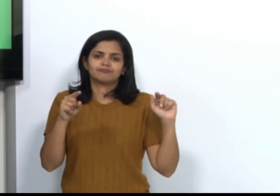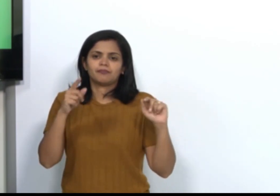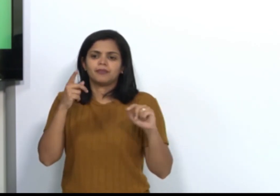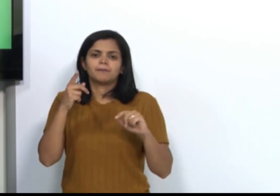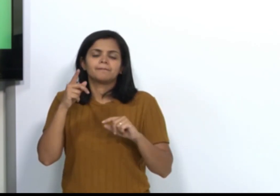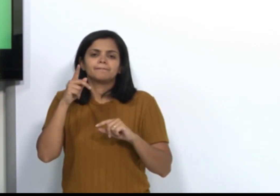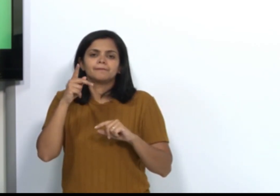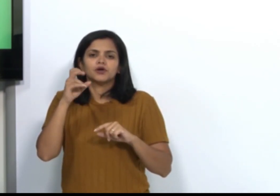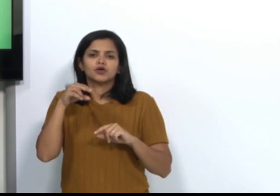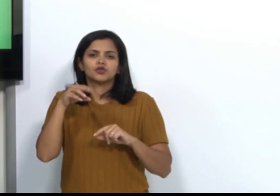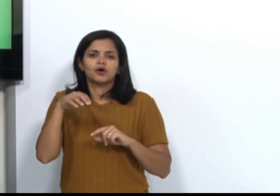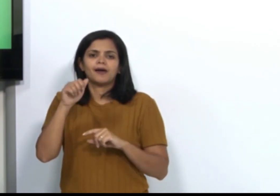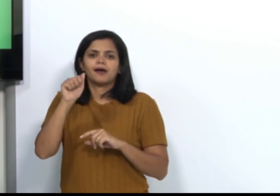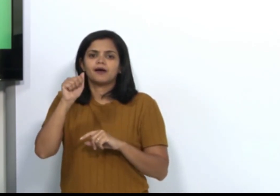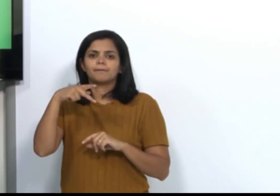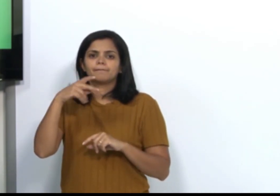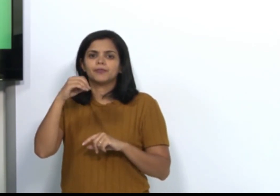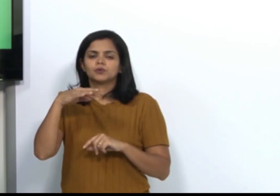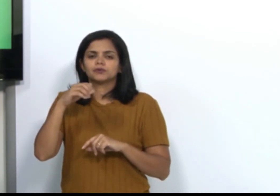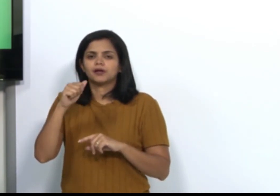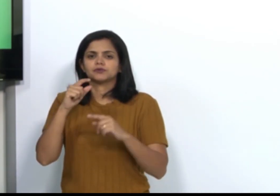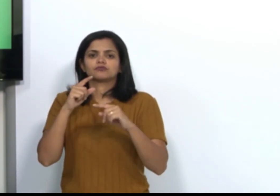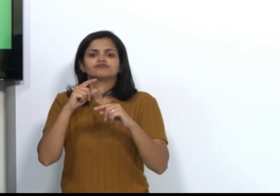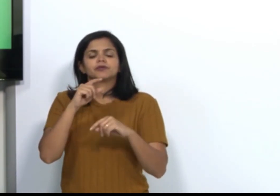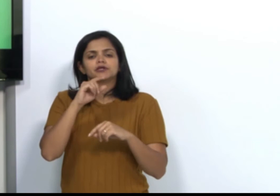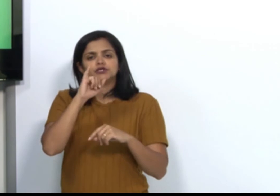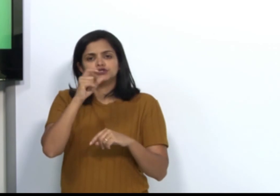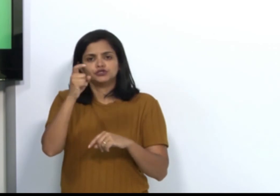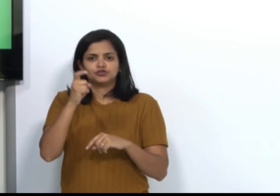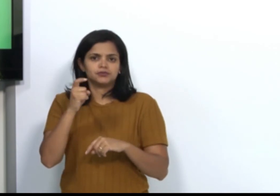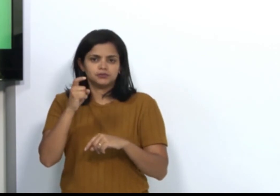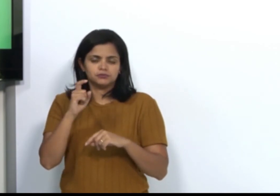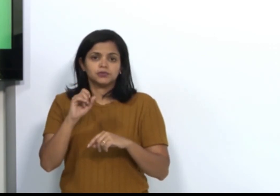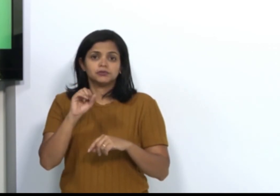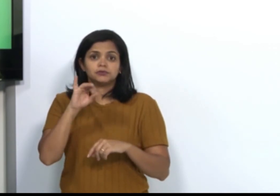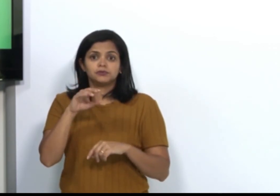a apontação, que é IX,